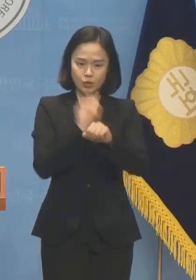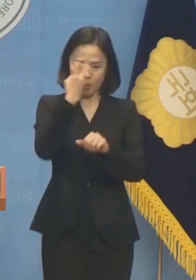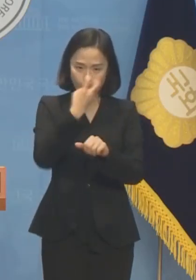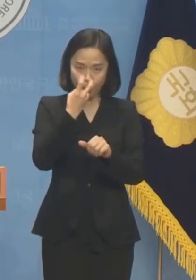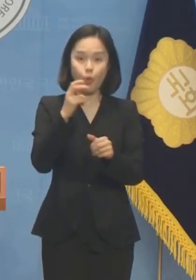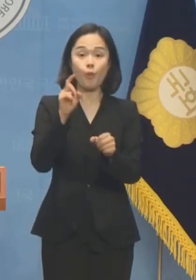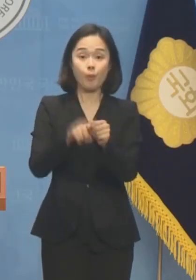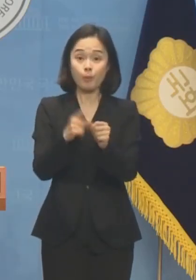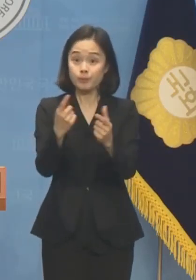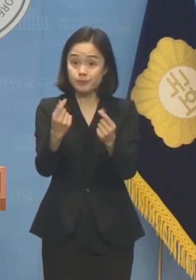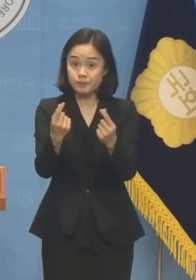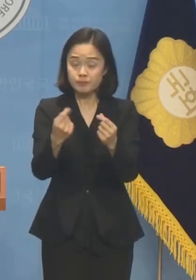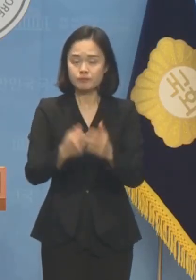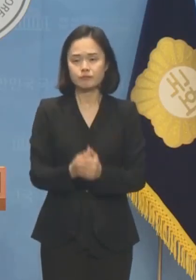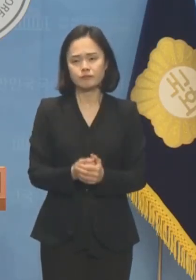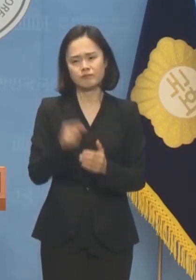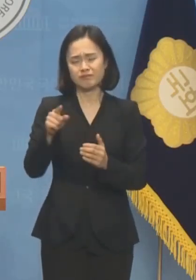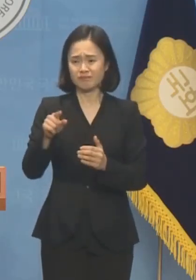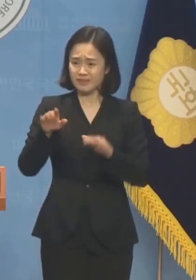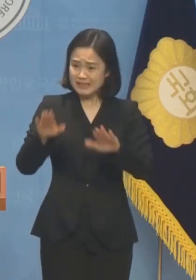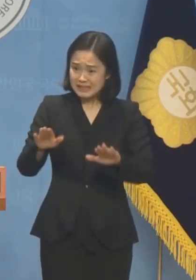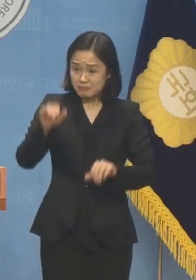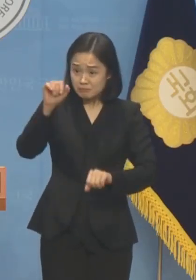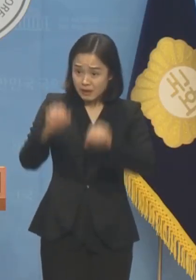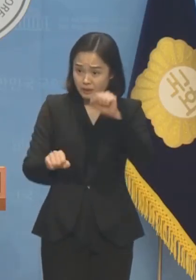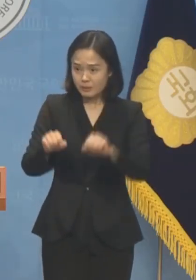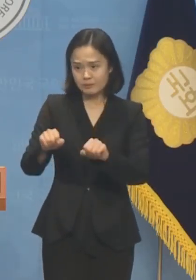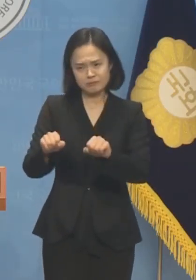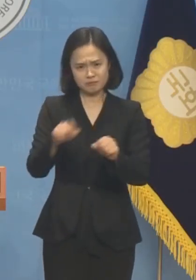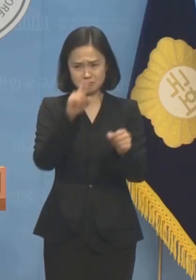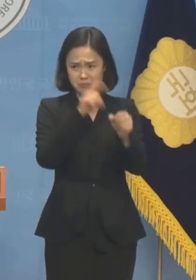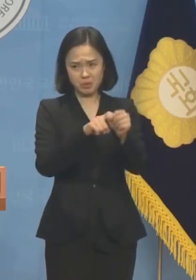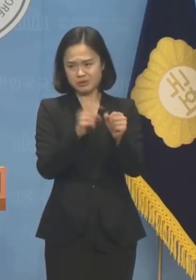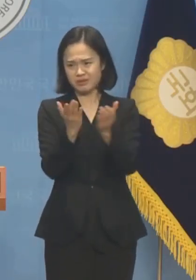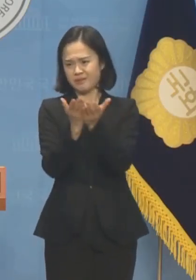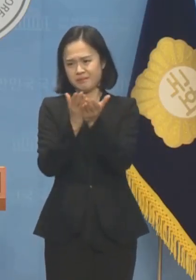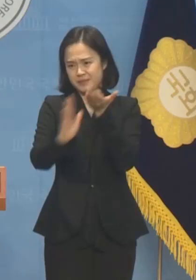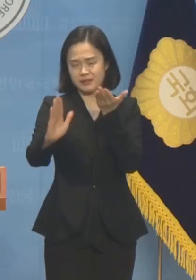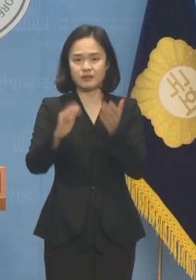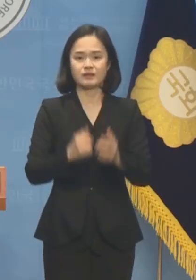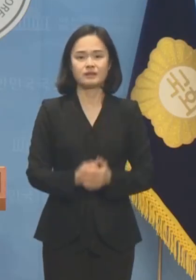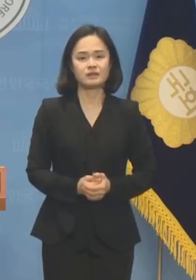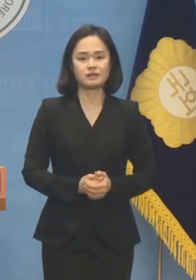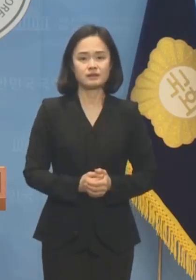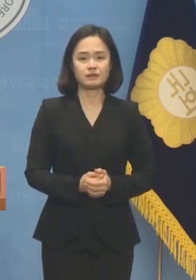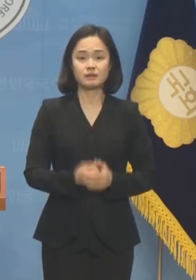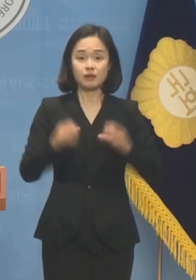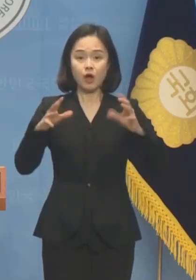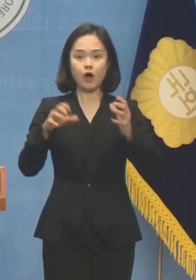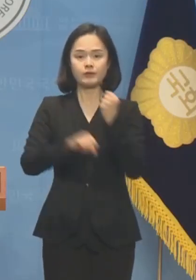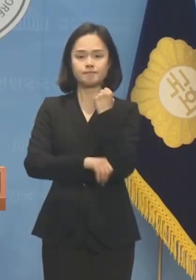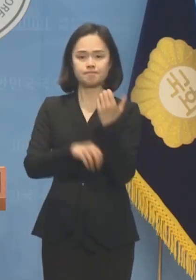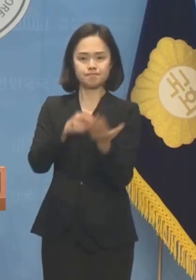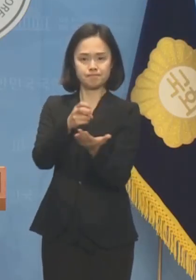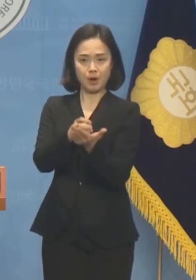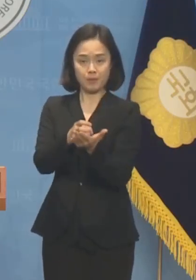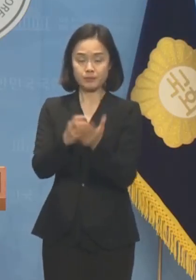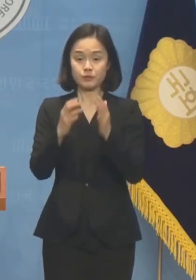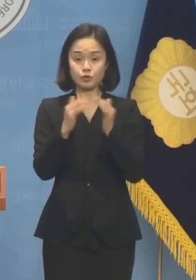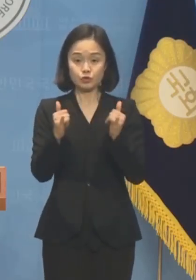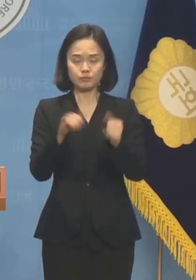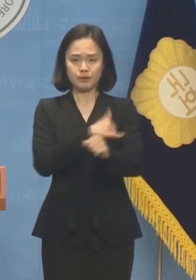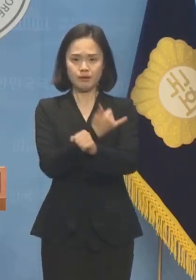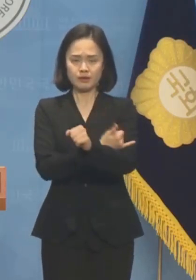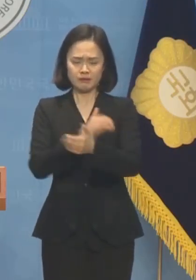상정은 인권위의 목적에 명백히 어긋납니다. 그뿐만 아니라 헌법과 국민의 인권을